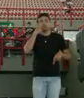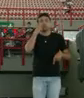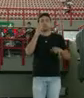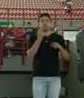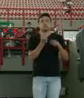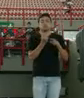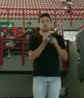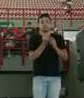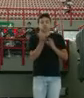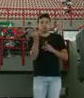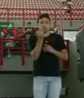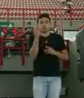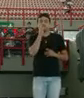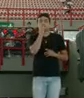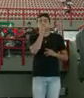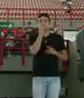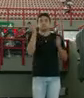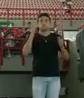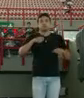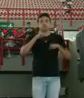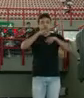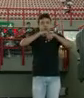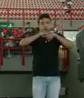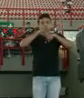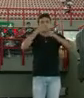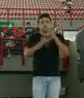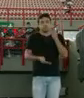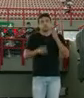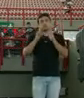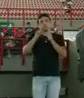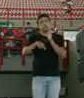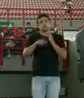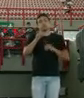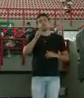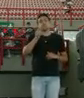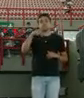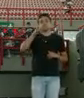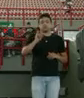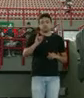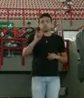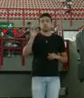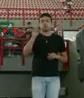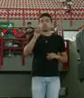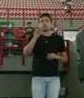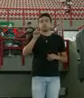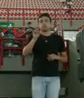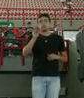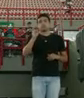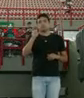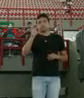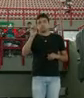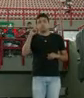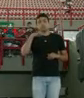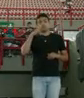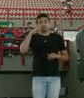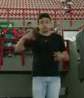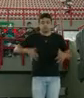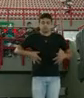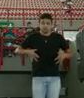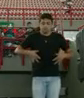de água que você pode perder pela urina? O antidiurético. Ele que vai lá nos teus